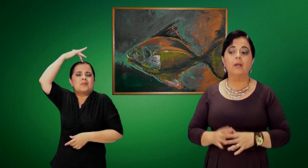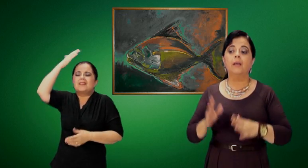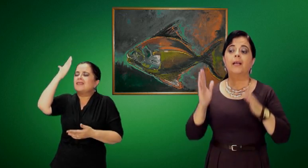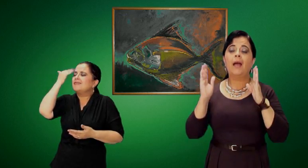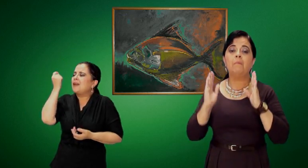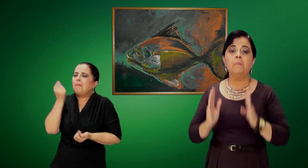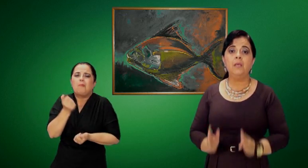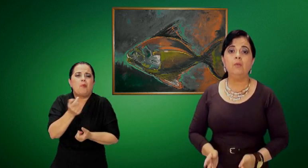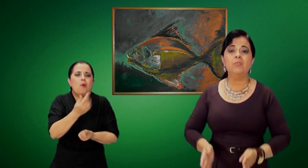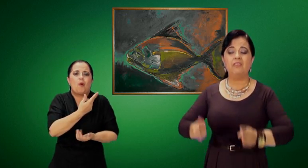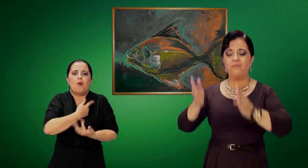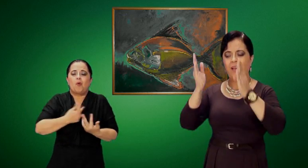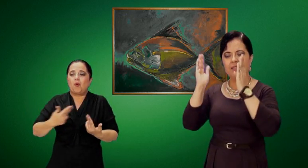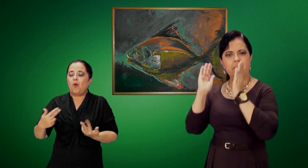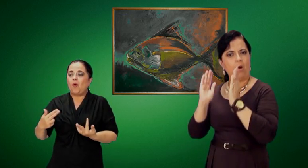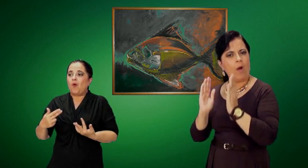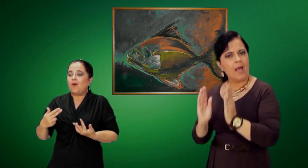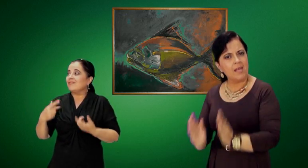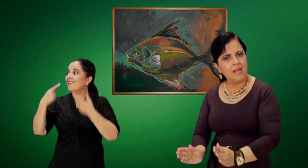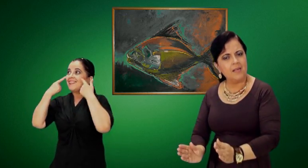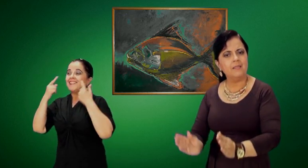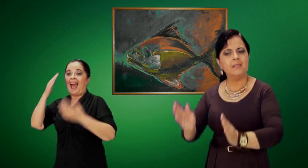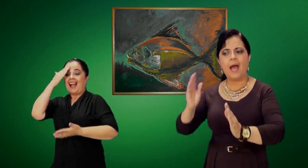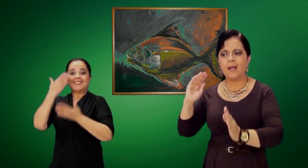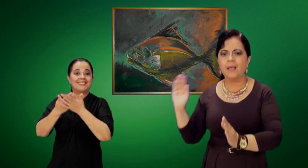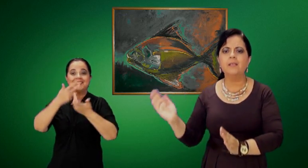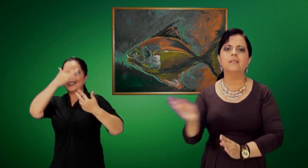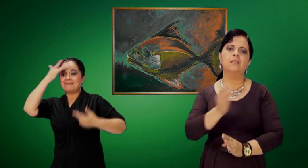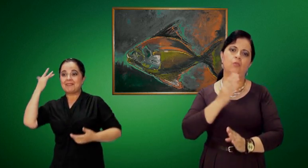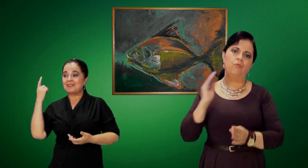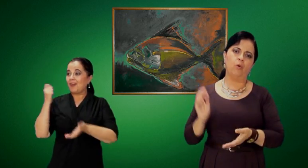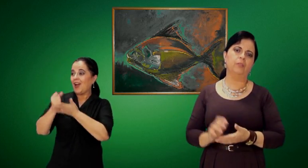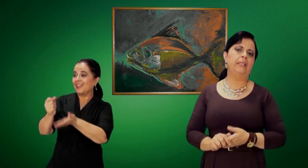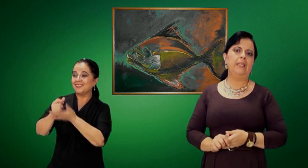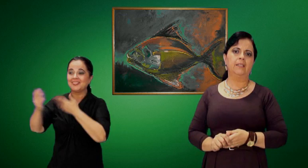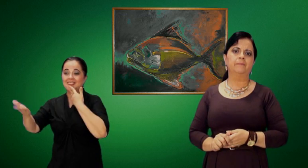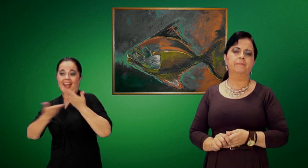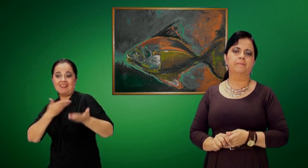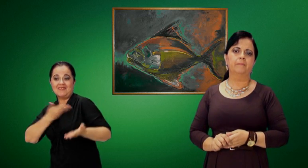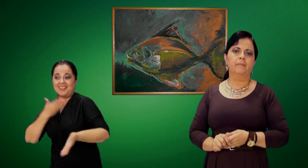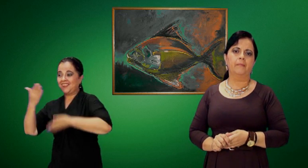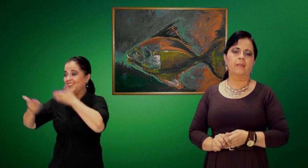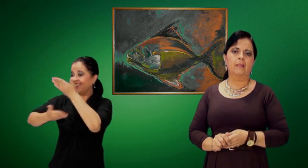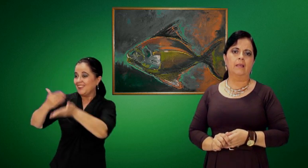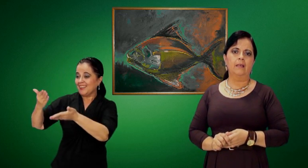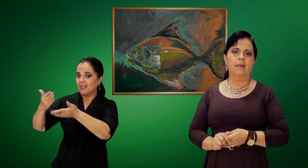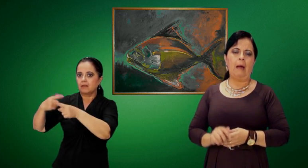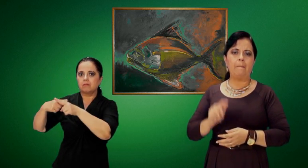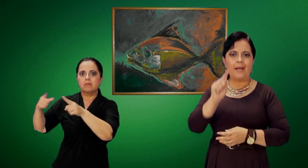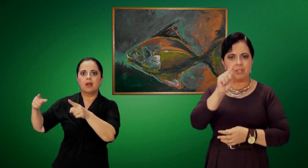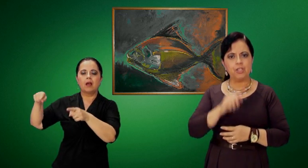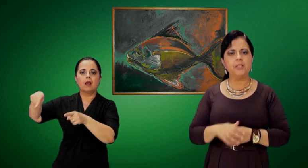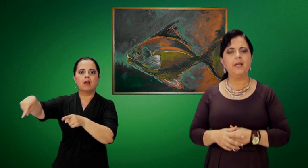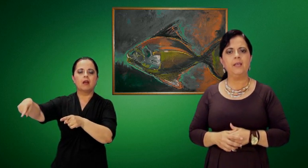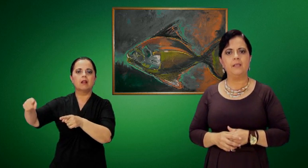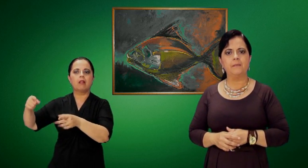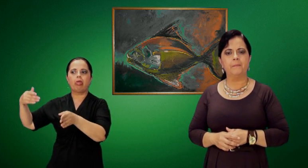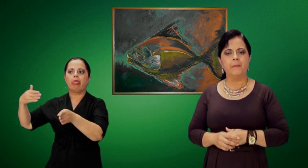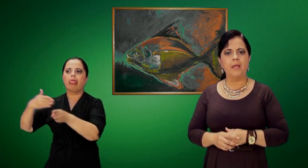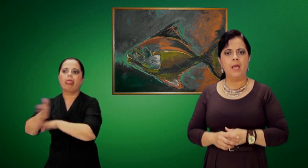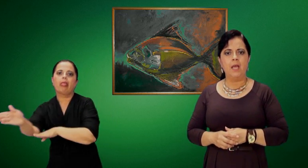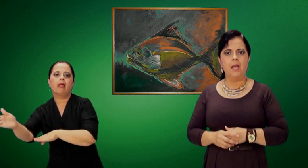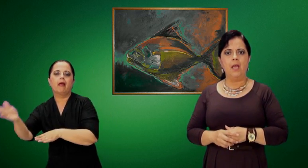seja, caminhos que fazem mal a eles e àqueles que estão em volta dele. A partir